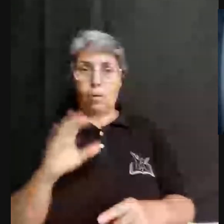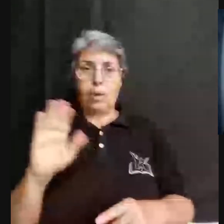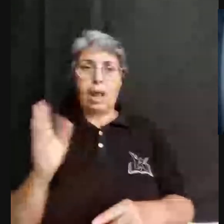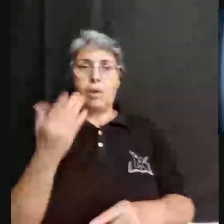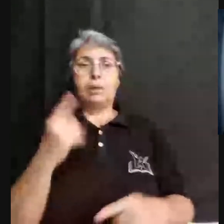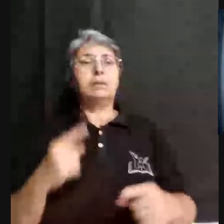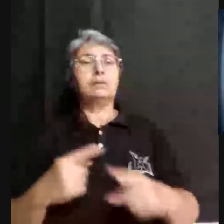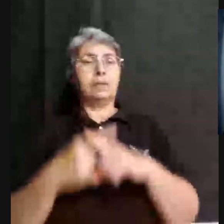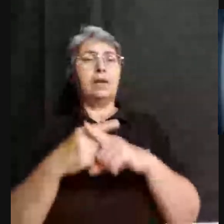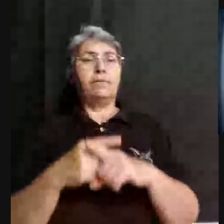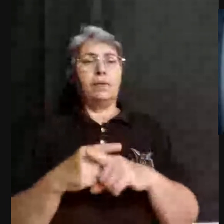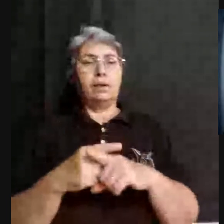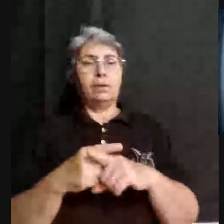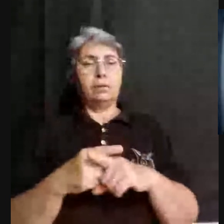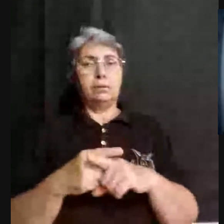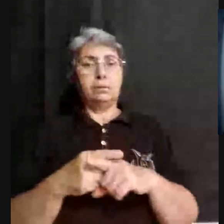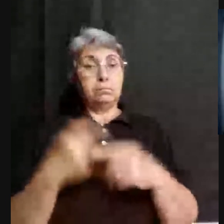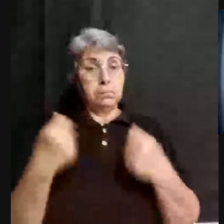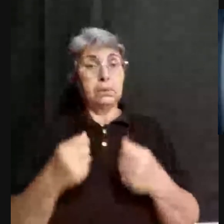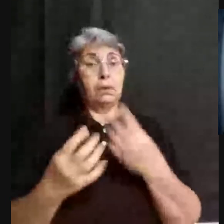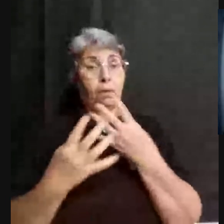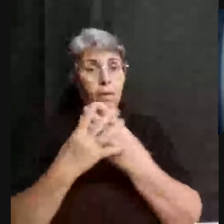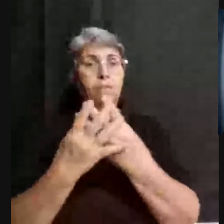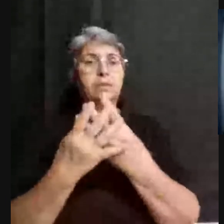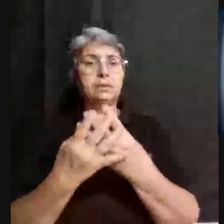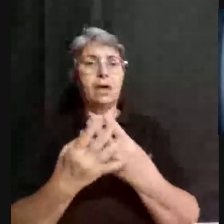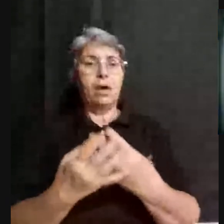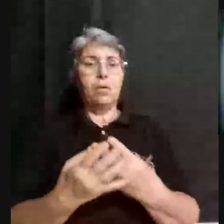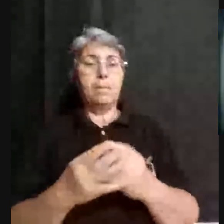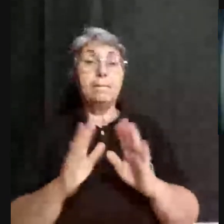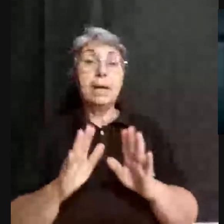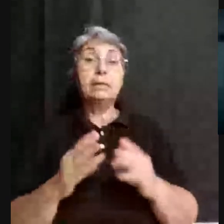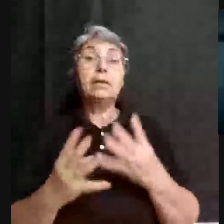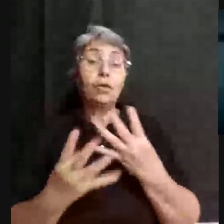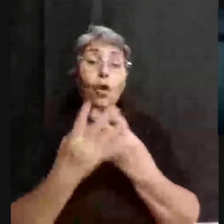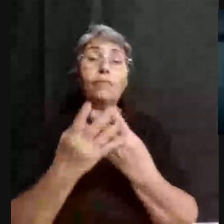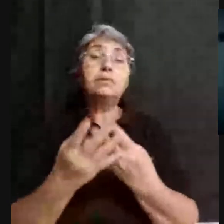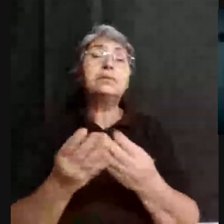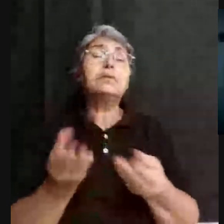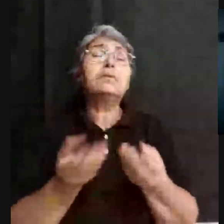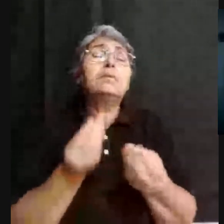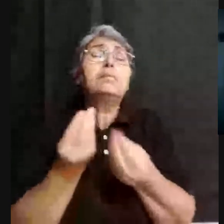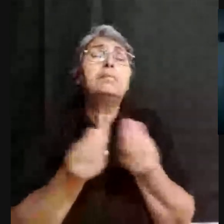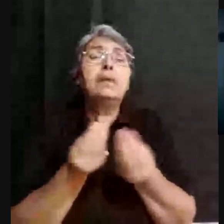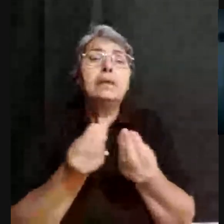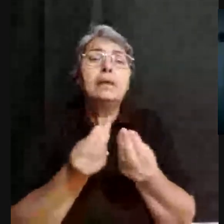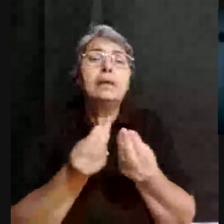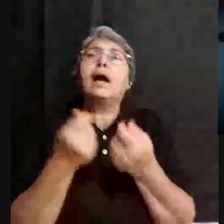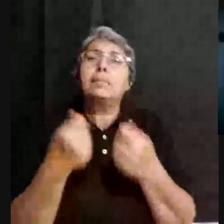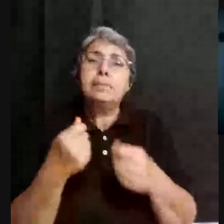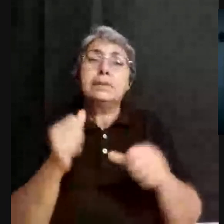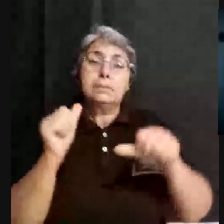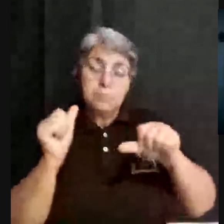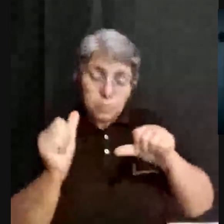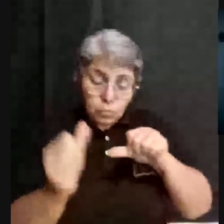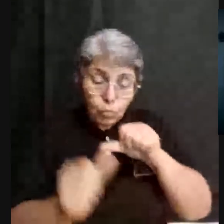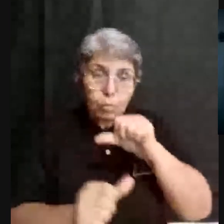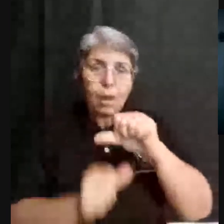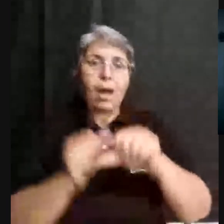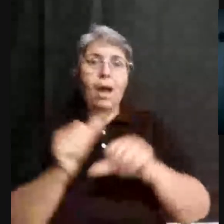uma confissão que levasse a uma mudança de rumos. Pois em 1892, ele escreve tudo isso.